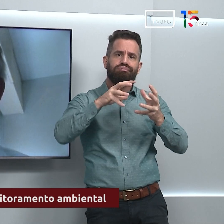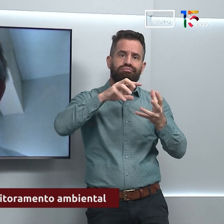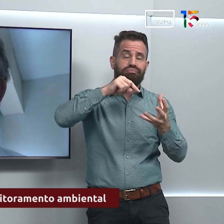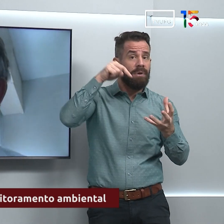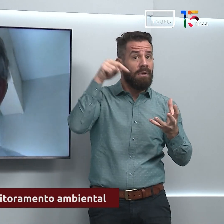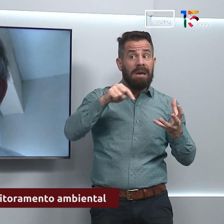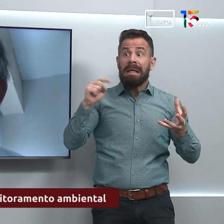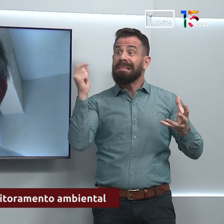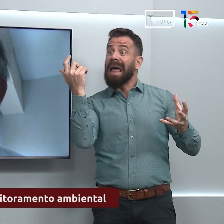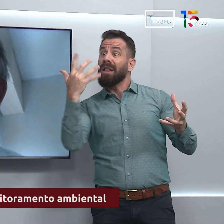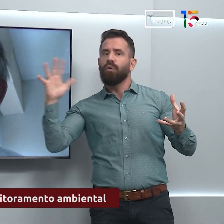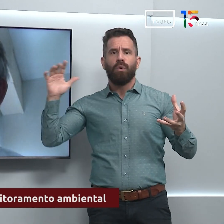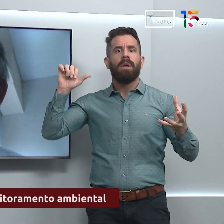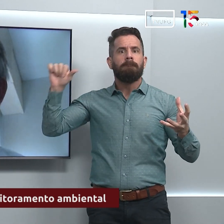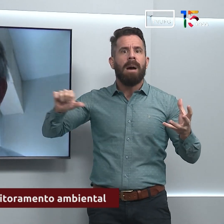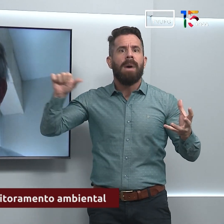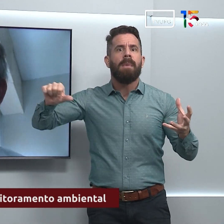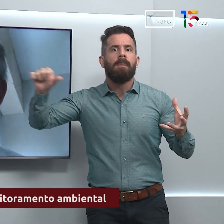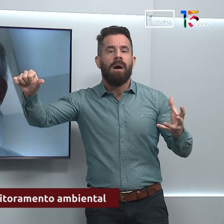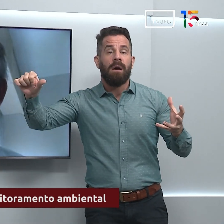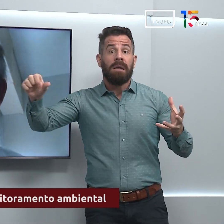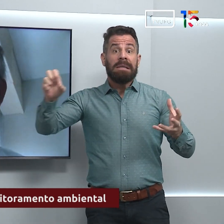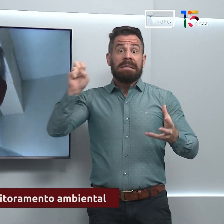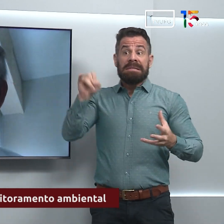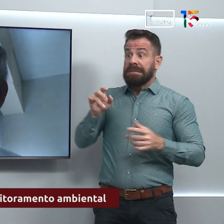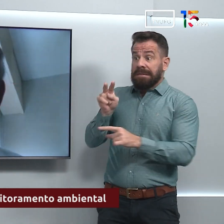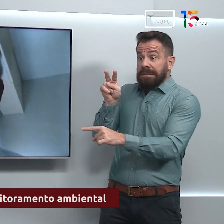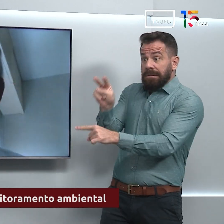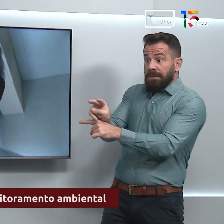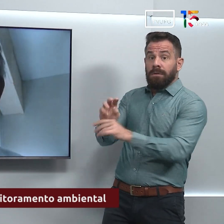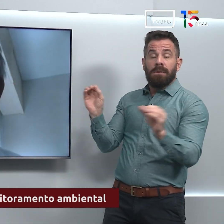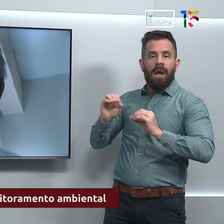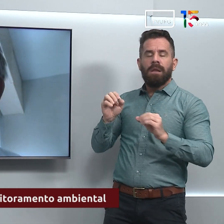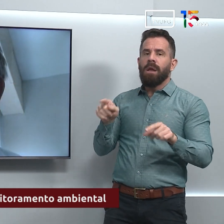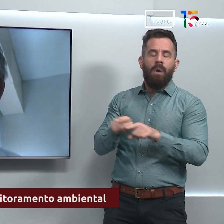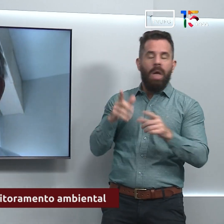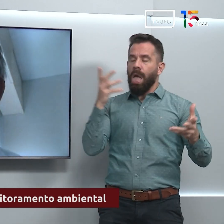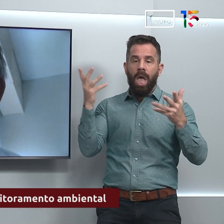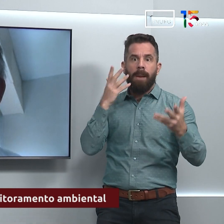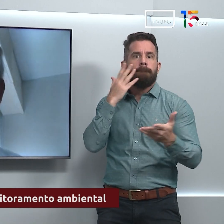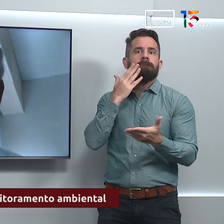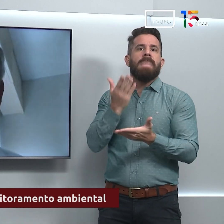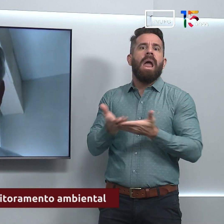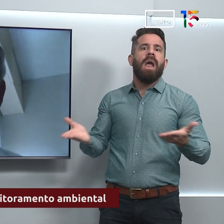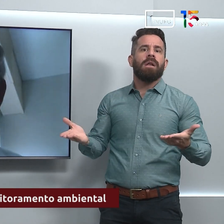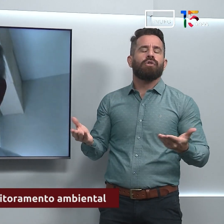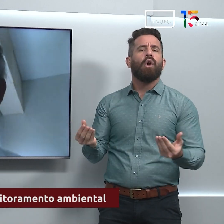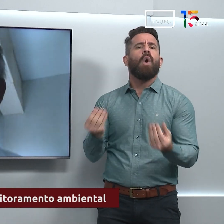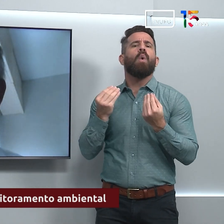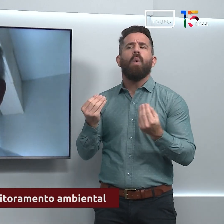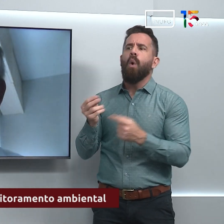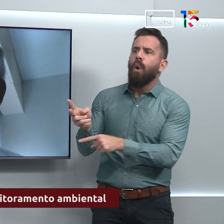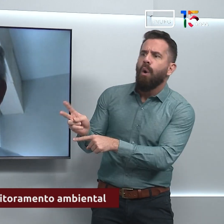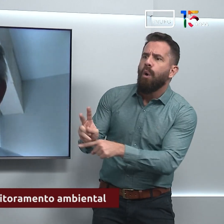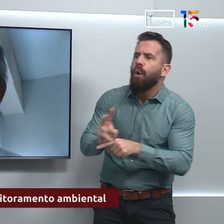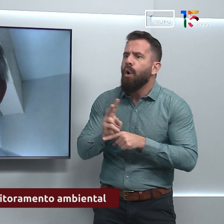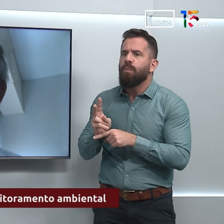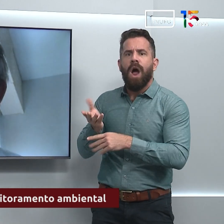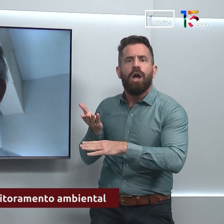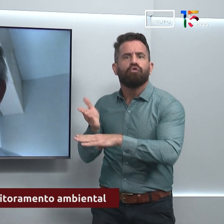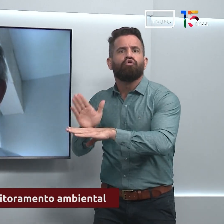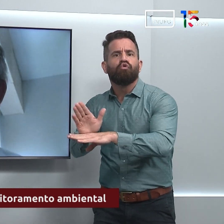E se a gente não monitorar isso, a gente fica perdido sobre, por exemplo, gestão ambiental de qualquer aspecto. Né? Só